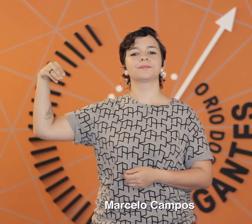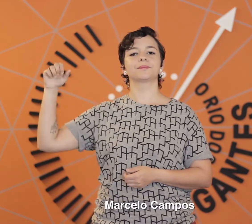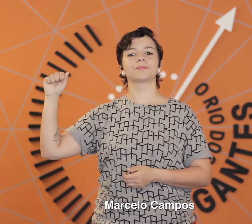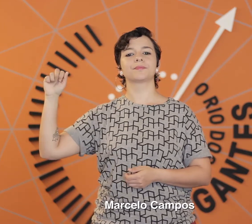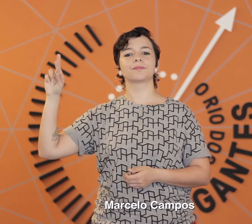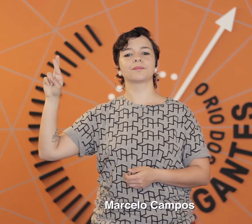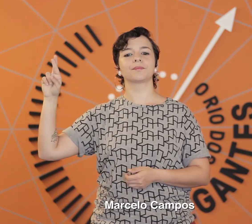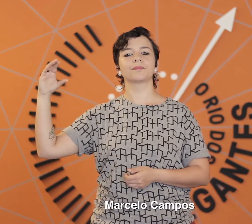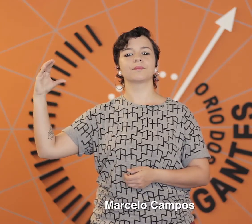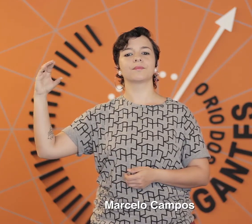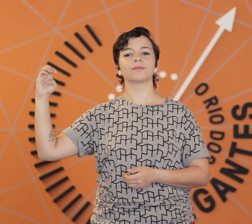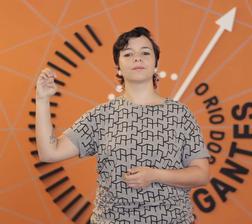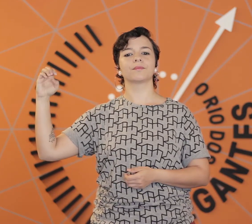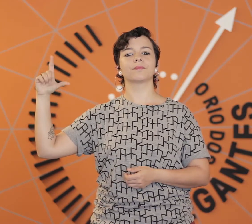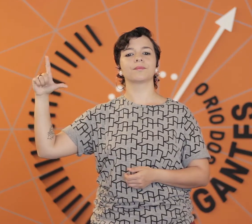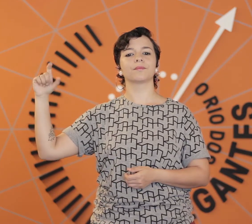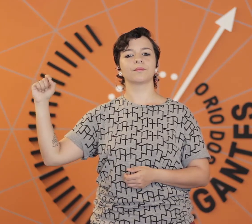Marcelo Campos